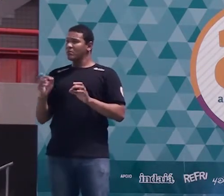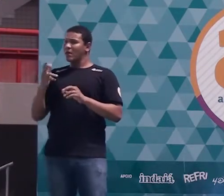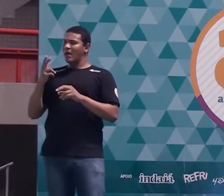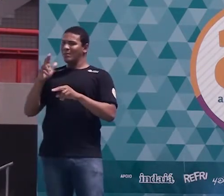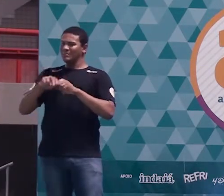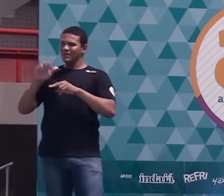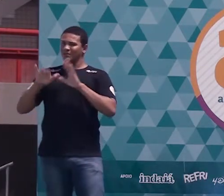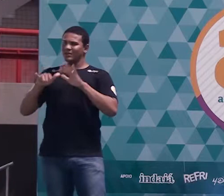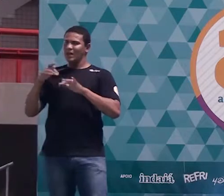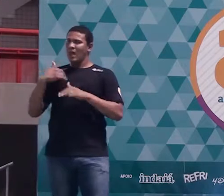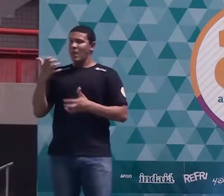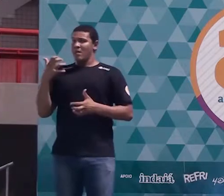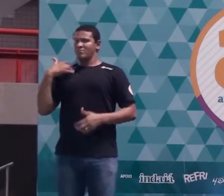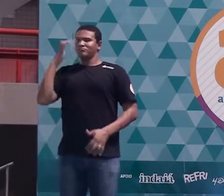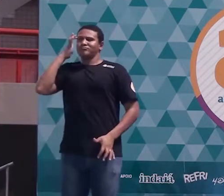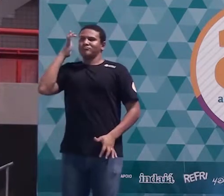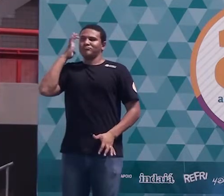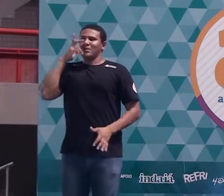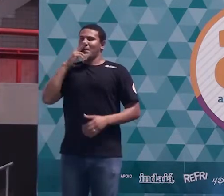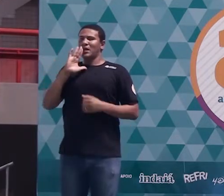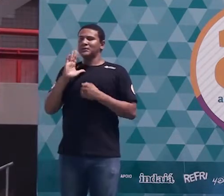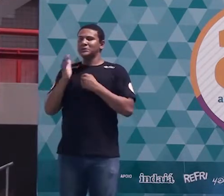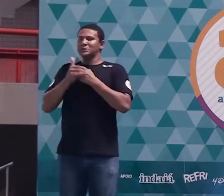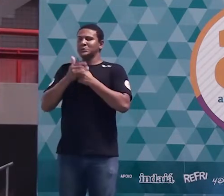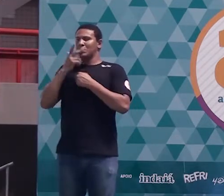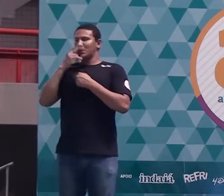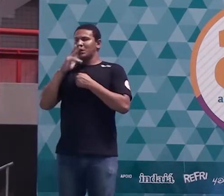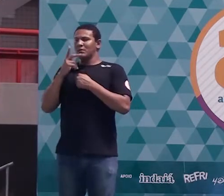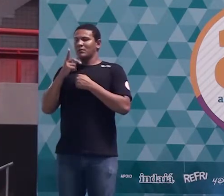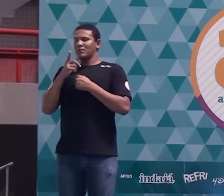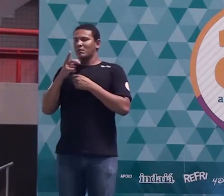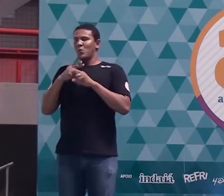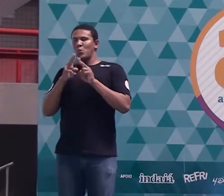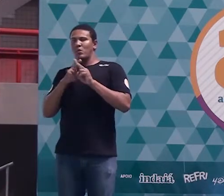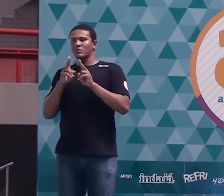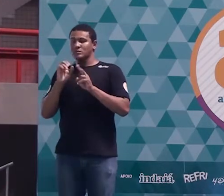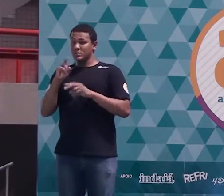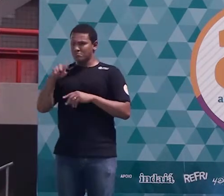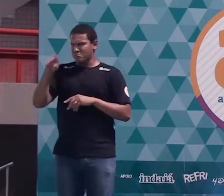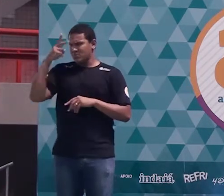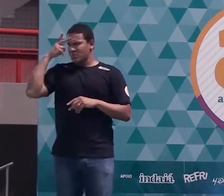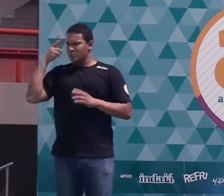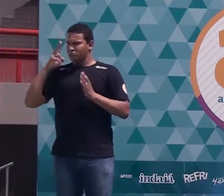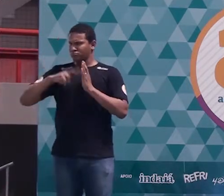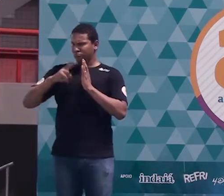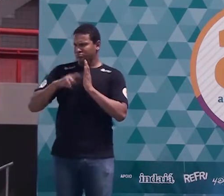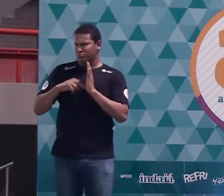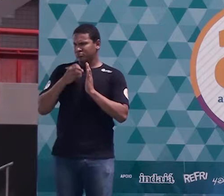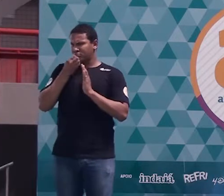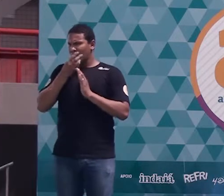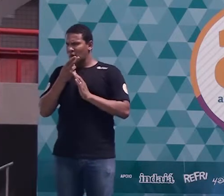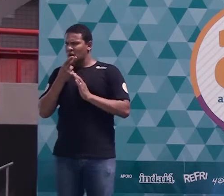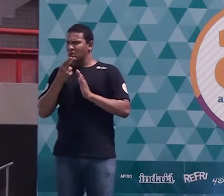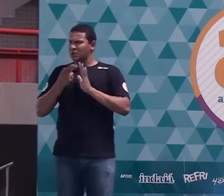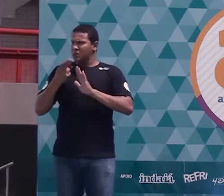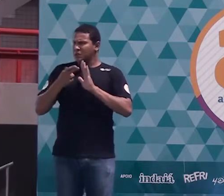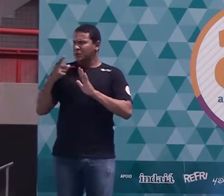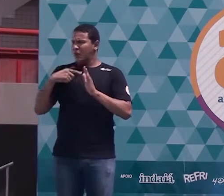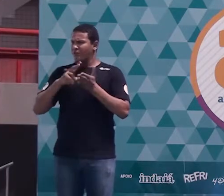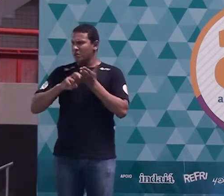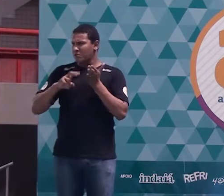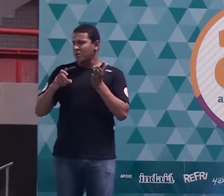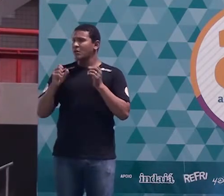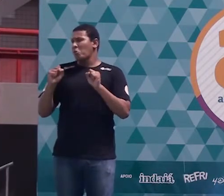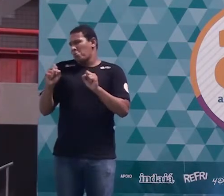quer passar por uma coisa que ela não é. Por exemplo, se você é uma pessoa que lê muito, que lê bons autores, que tem um bom vocabulário,